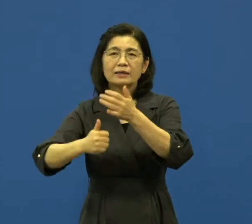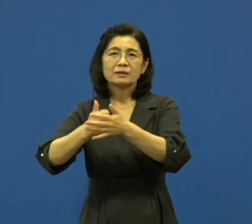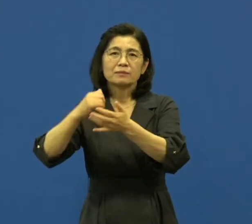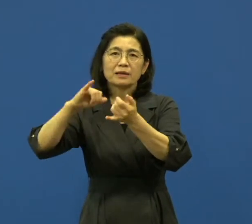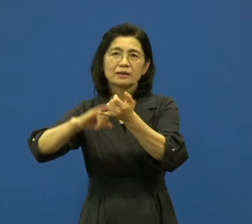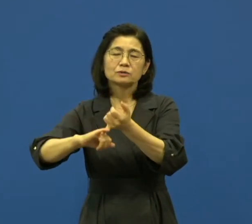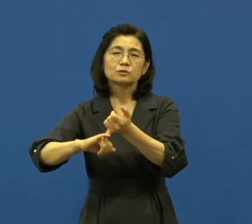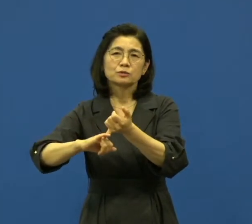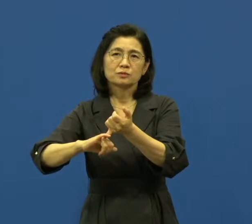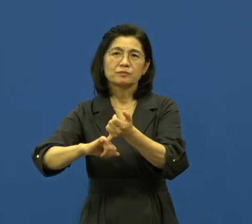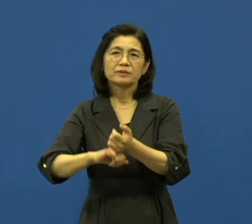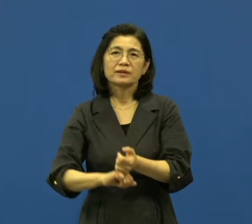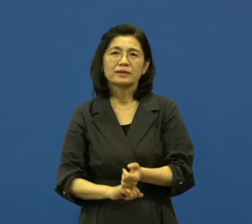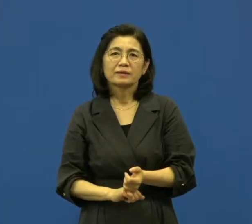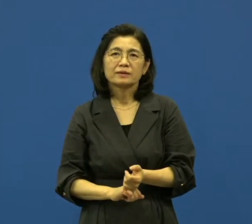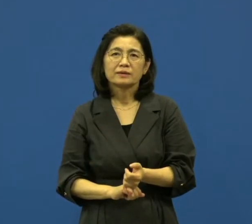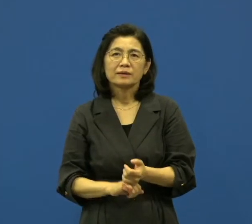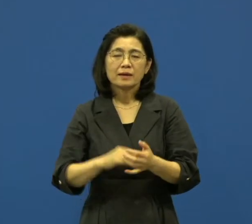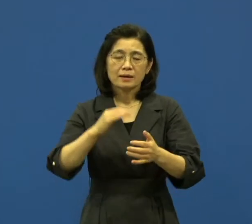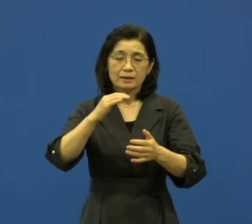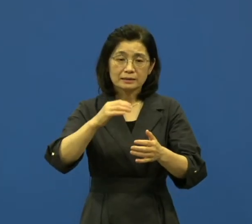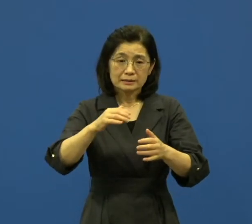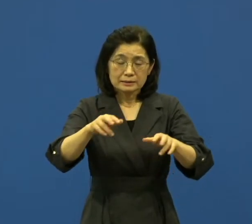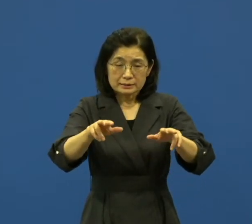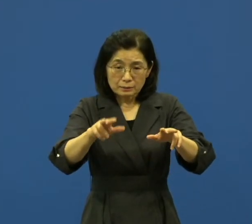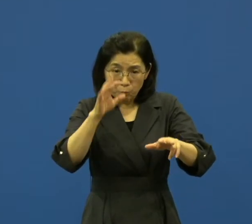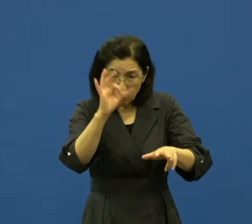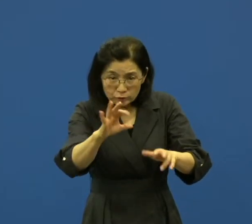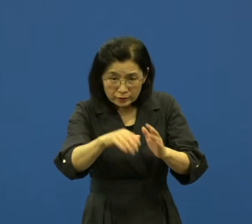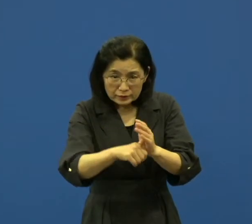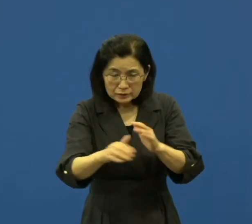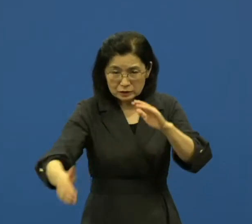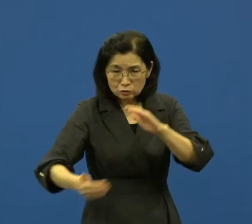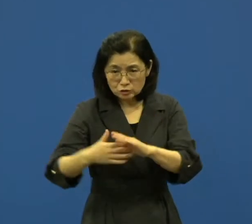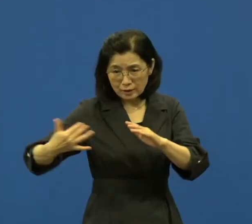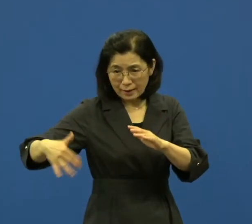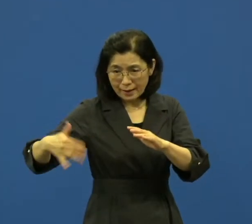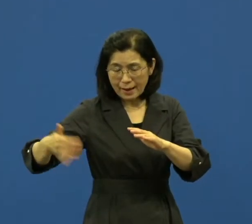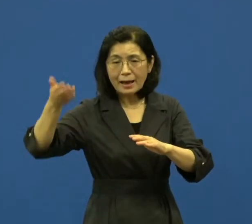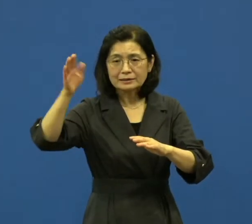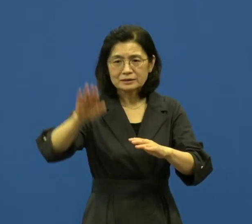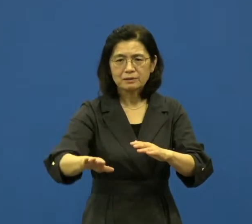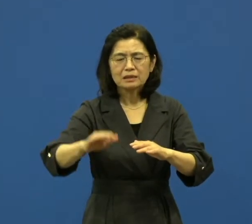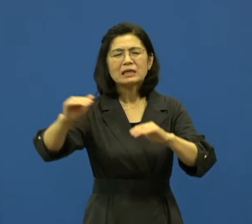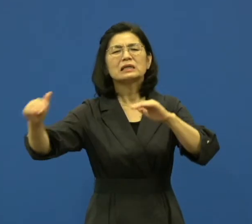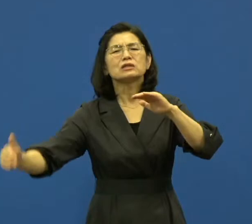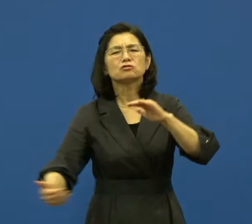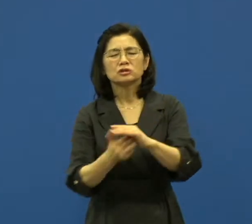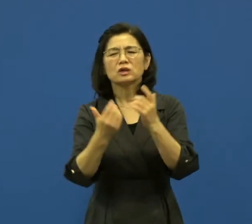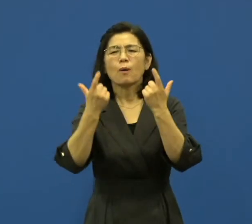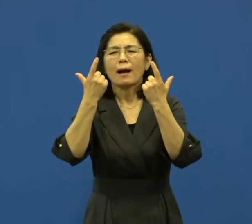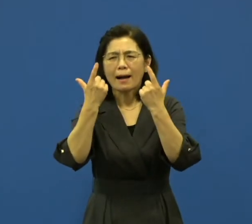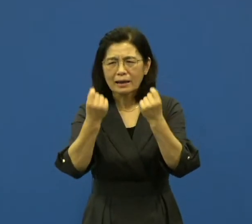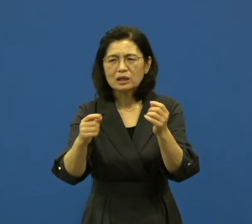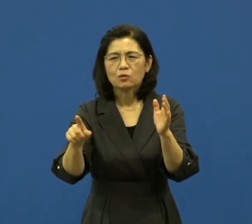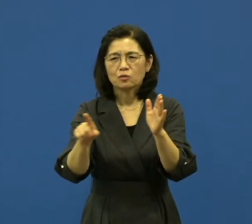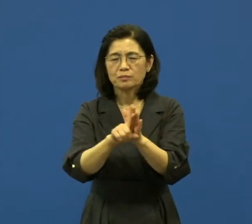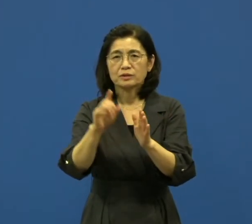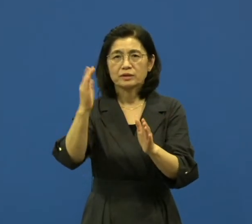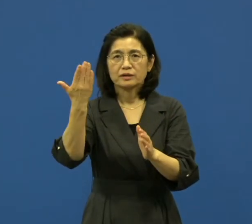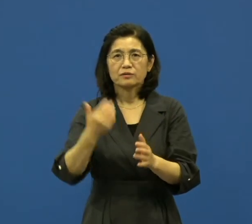것이지만 이루어진 것과 같다는 것입니다. 사랑하는 성도는 왜 삶이 힘든 것입니까?